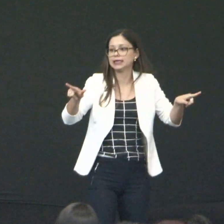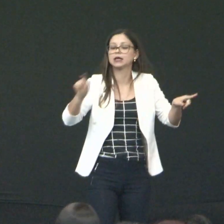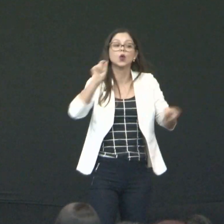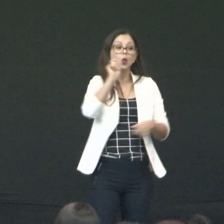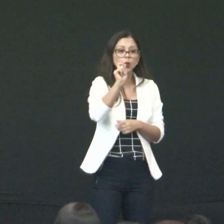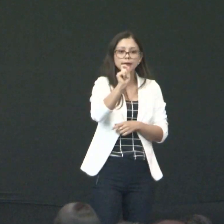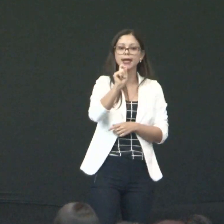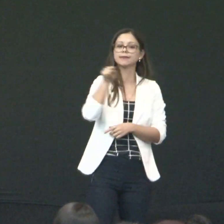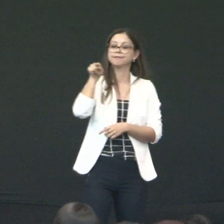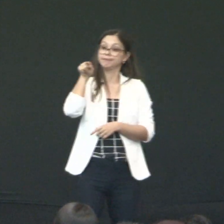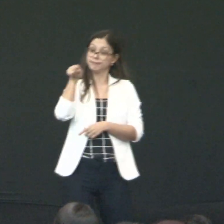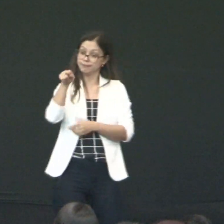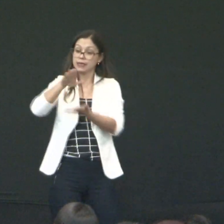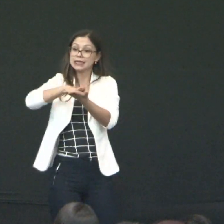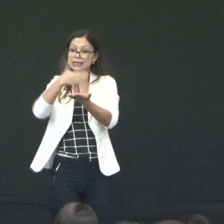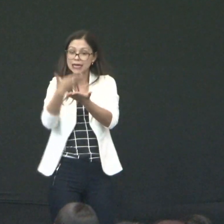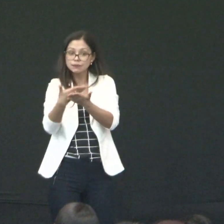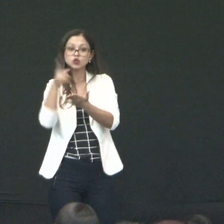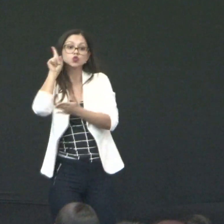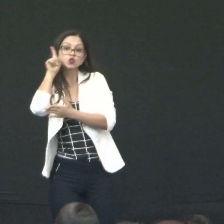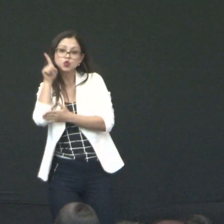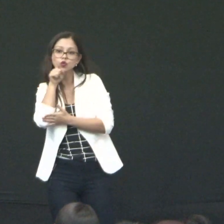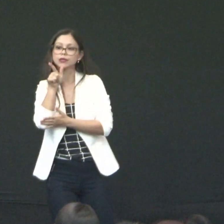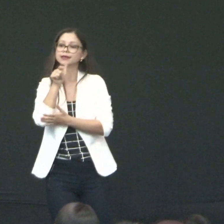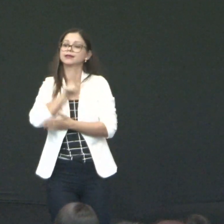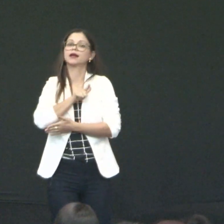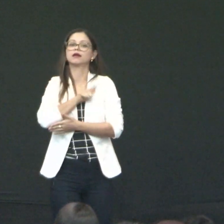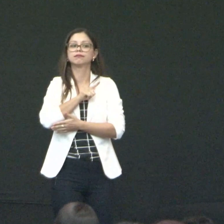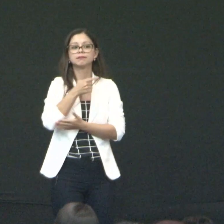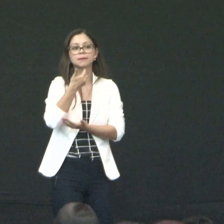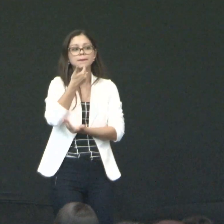Ambos também apresentam uma forma diferenciada de trabalhar.